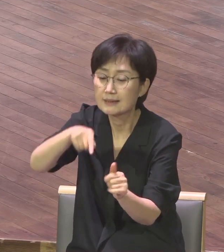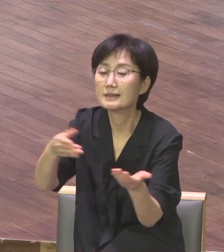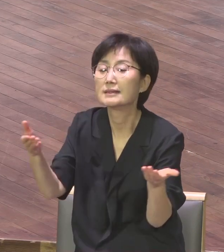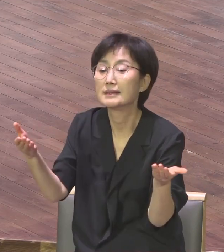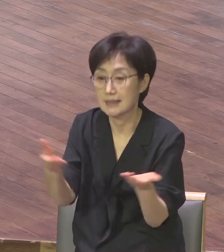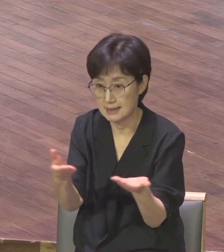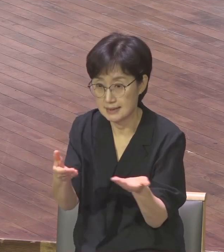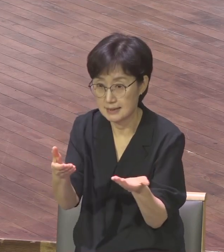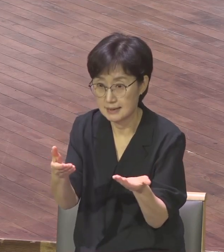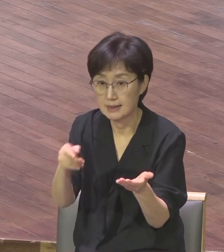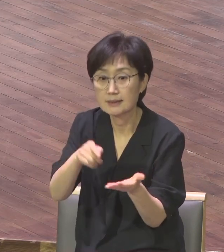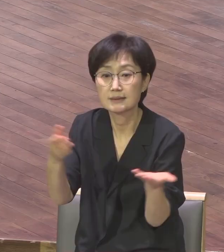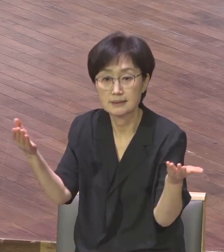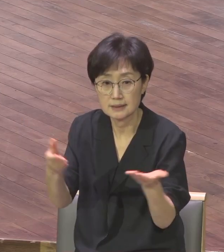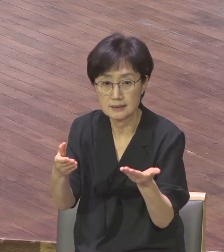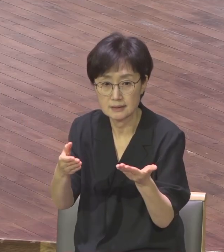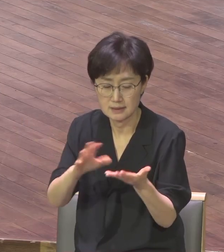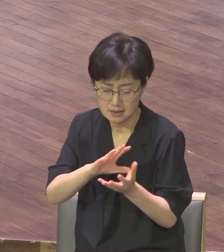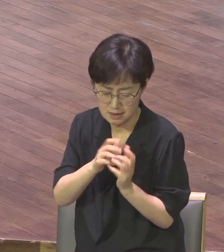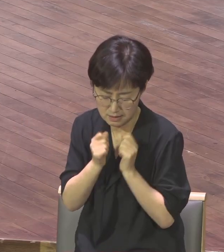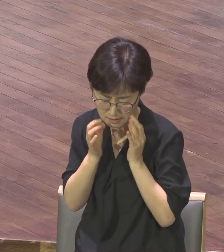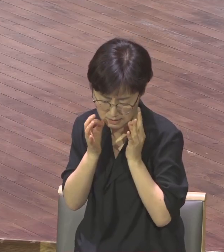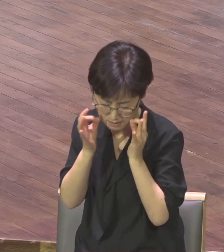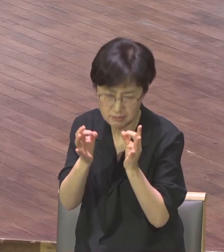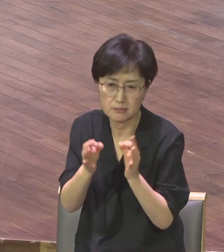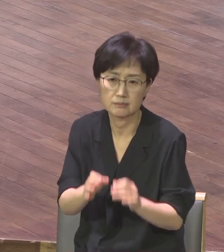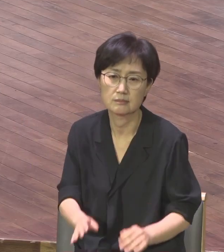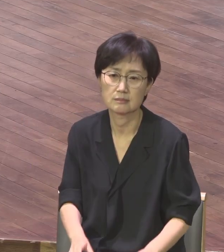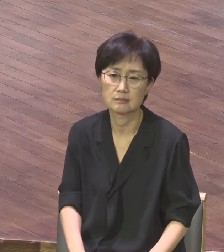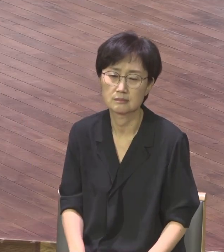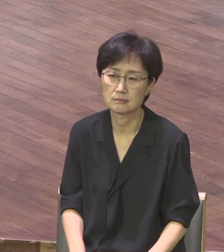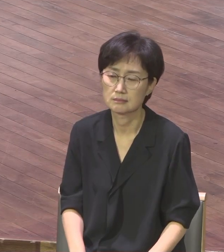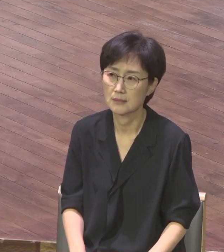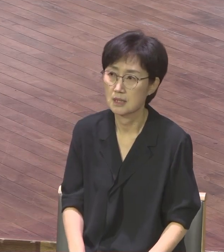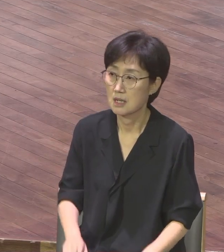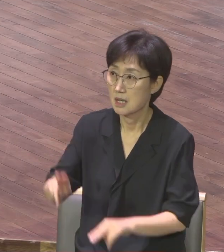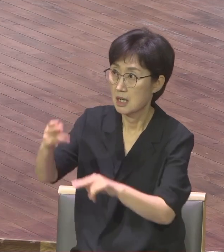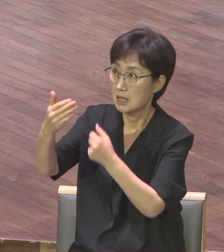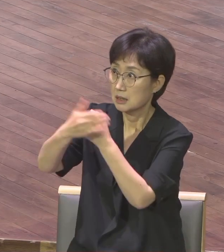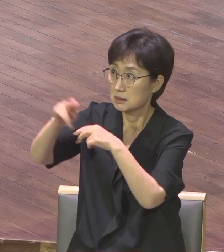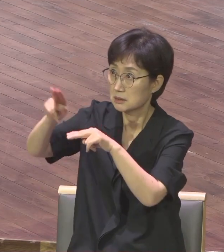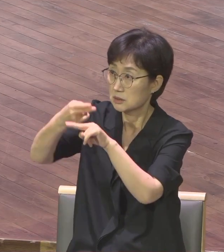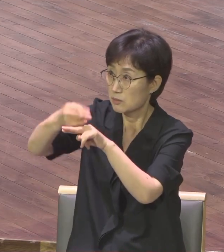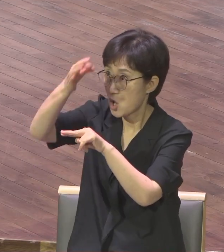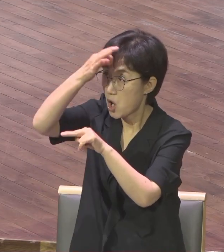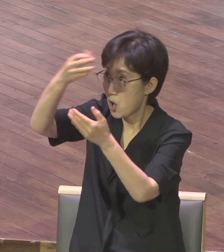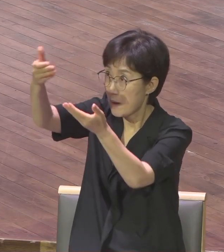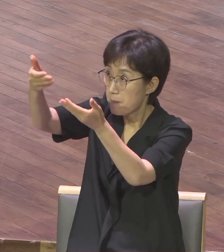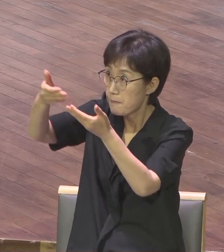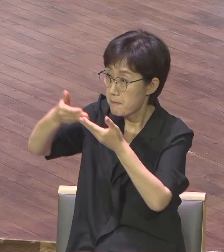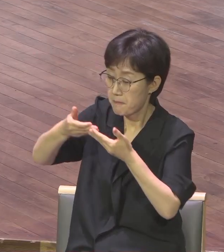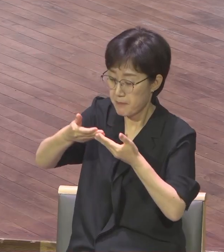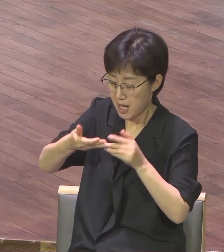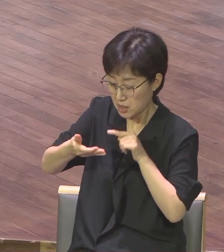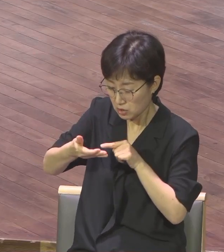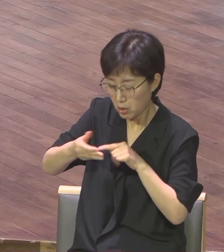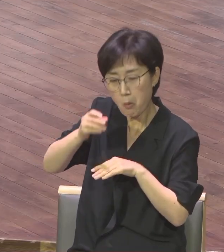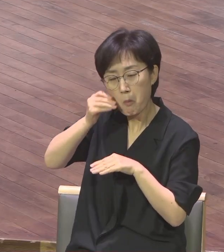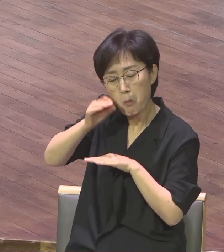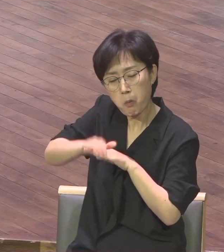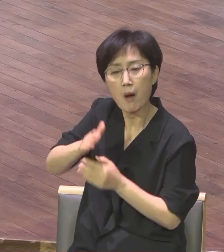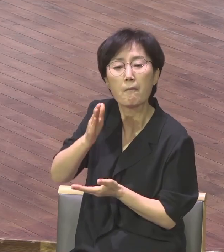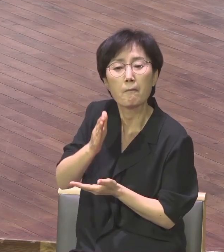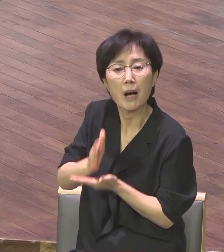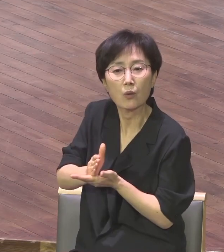이것에 전념하라. 받은 은사, 내게 주신 달란트를 실제로 사역 현장에